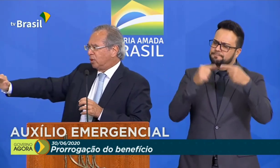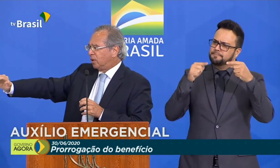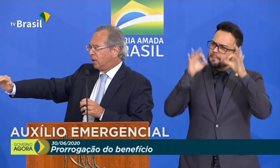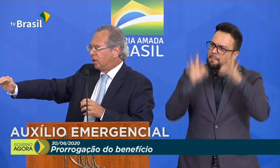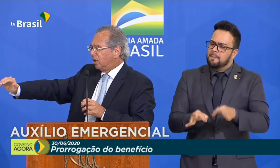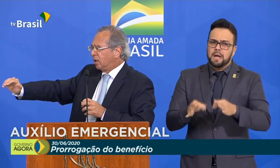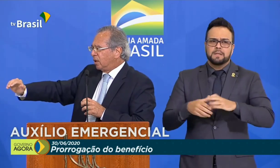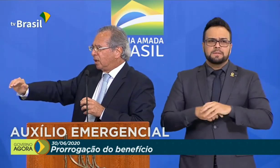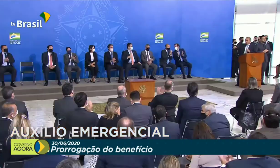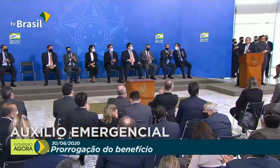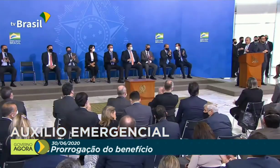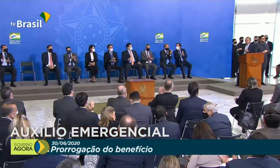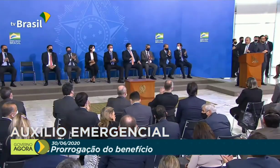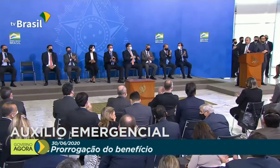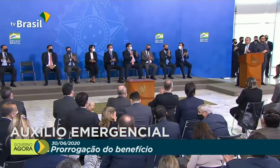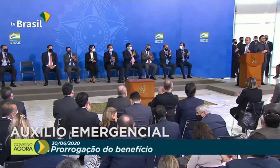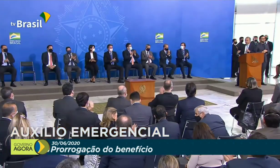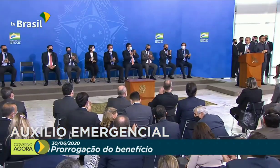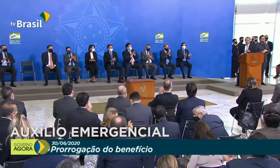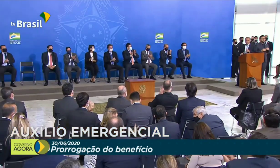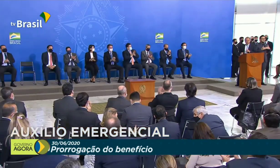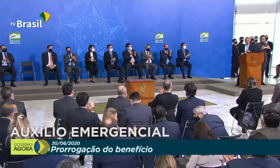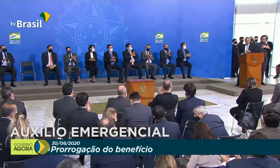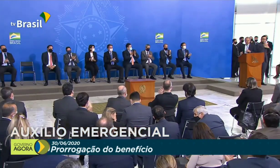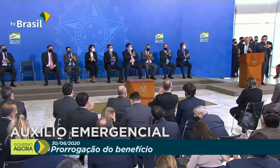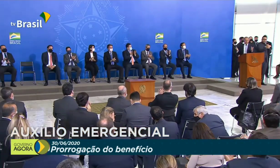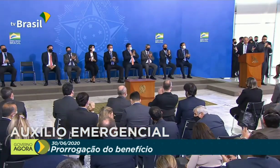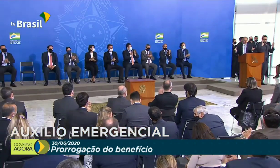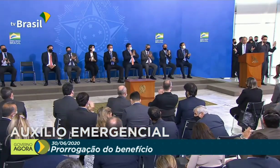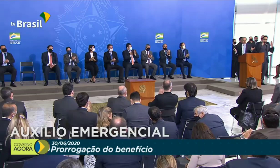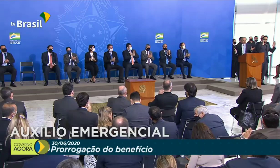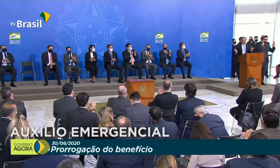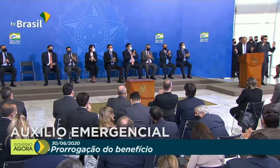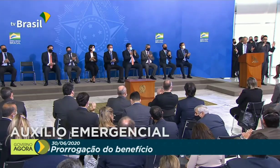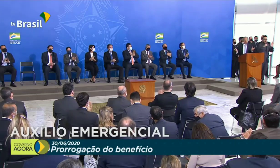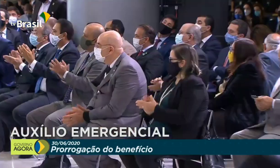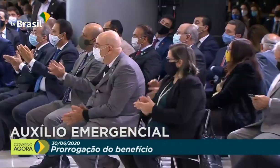período. Cobrir o máximo.